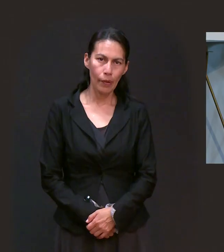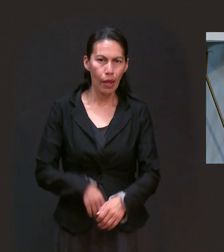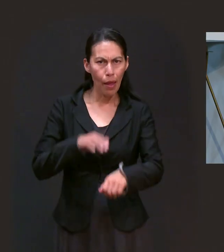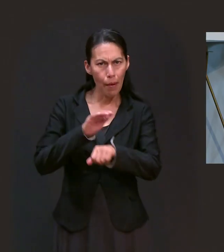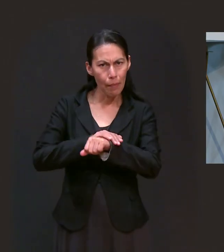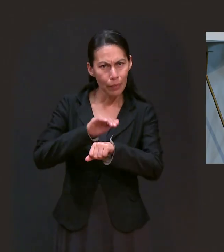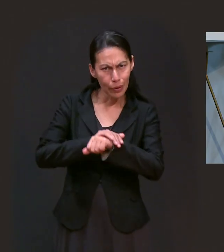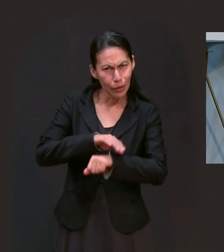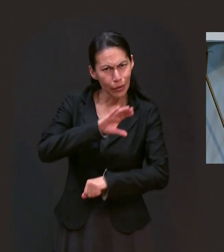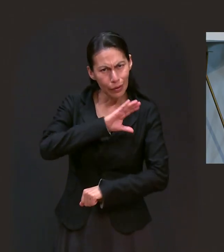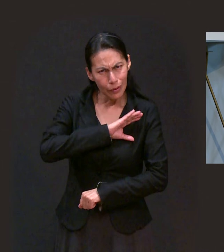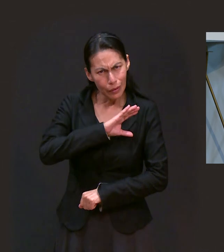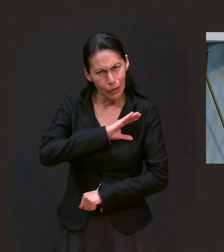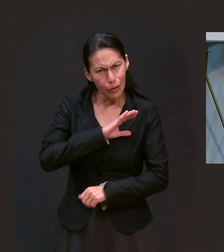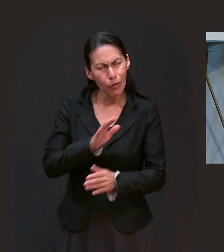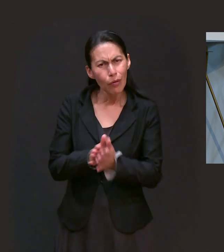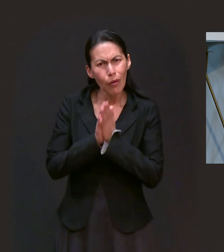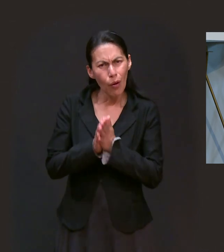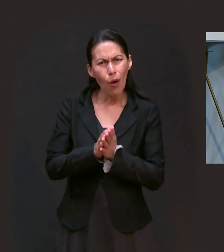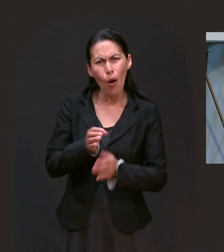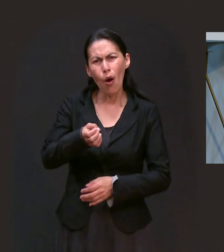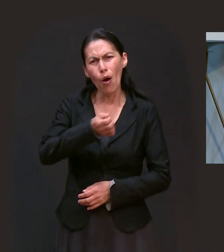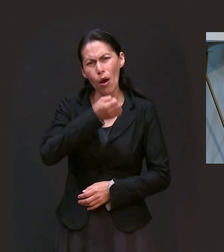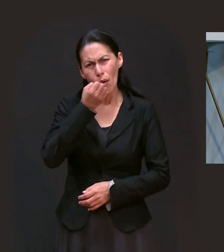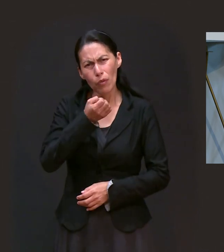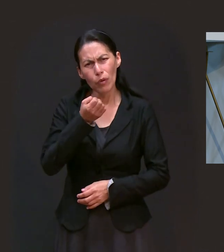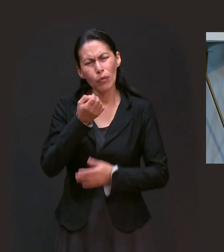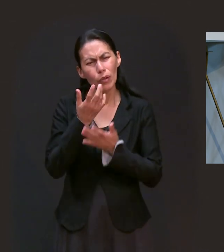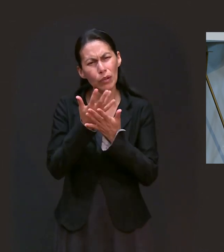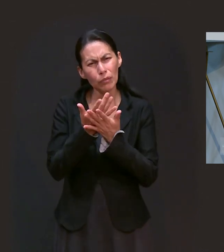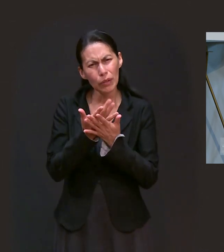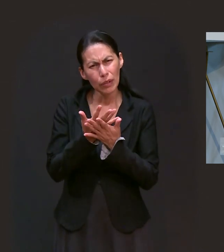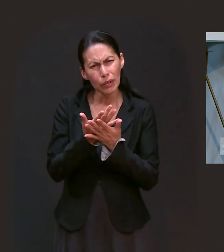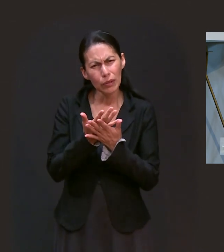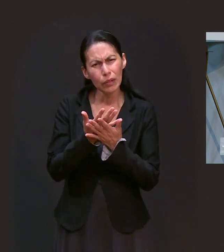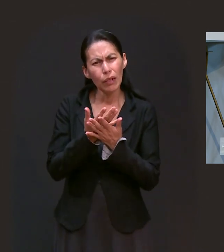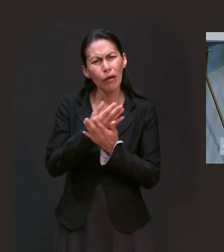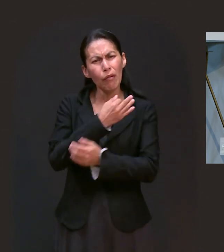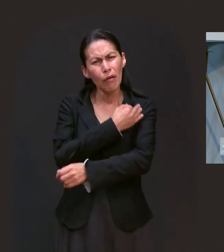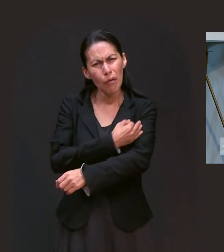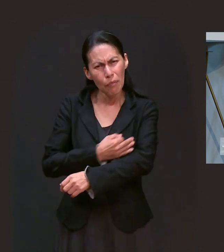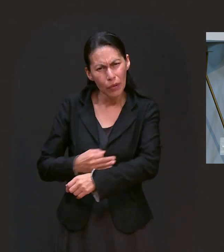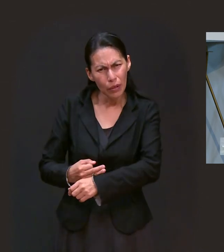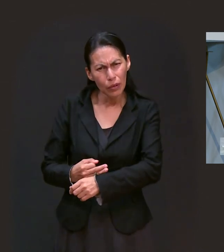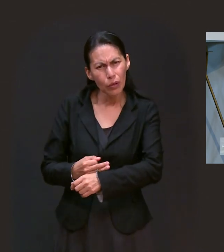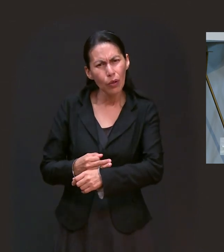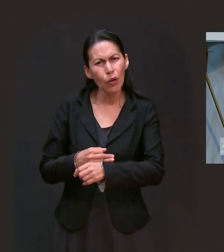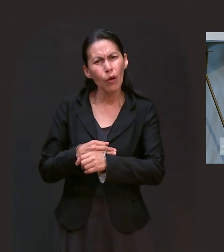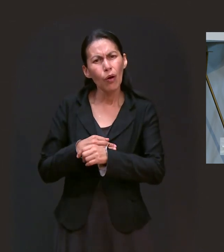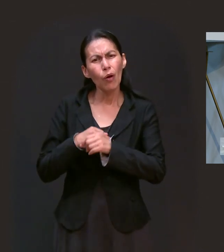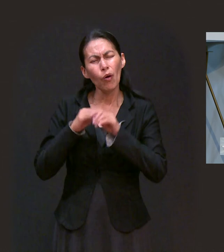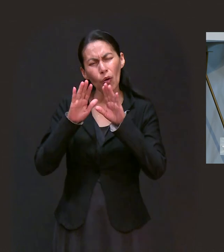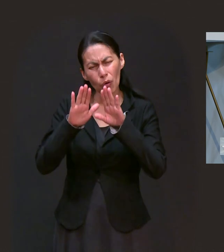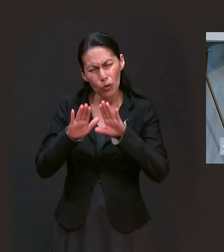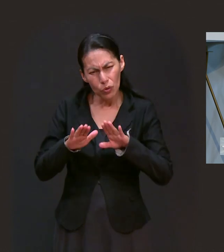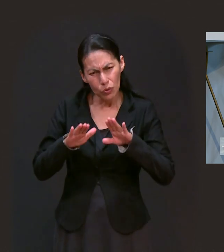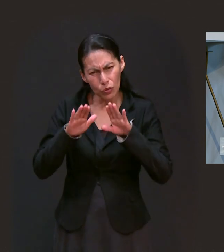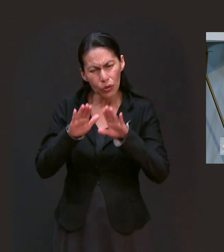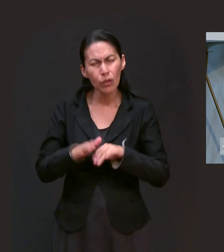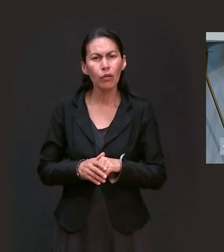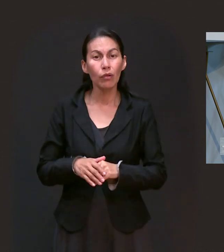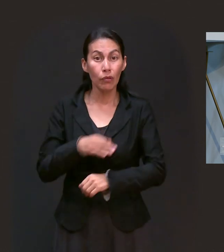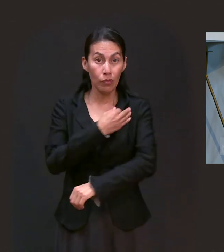queridos continuemos orando por consuelo fortaleza esperanza por la familia castillo